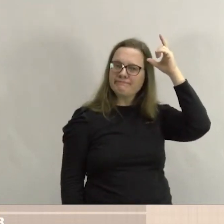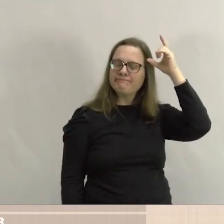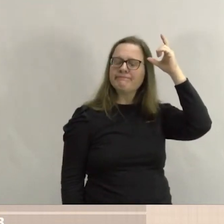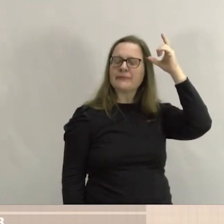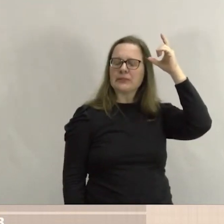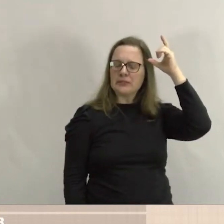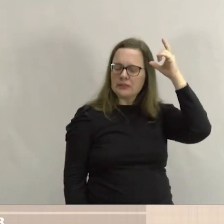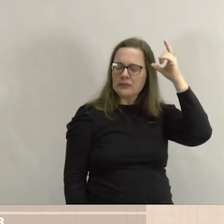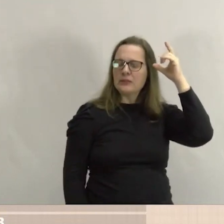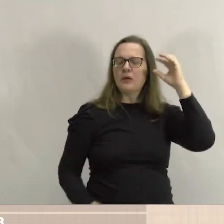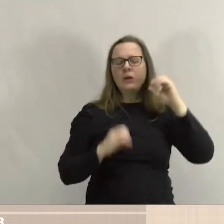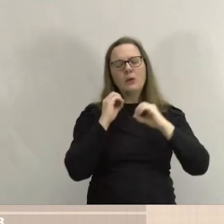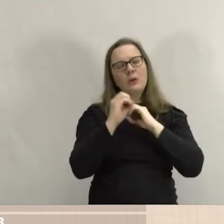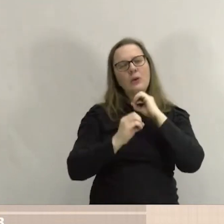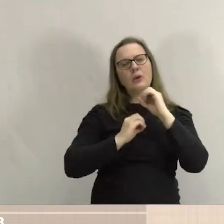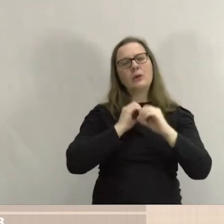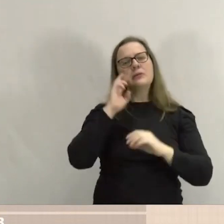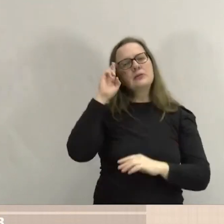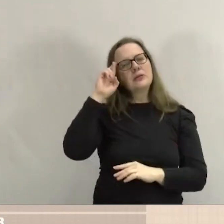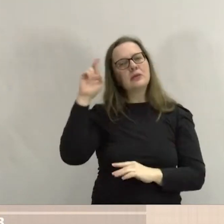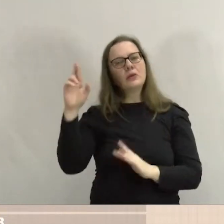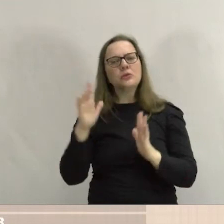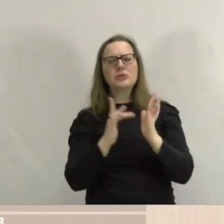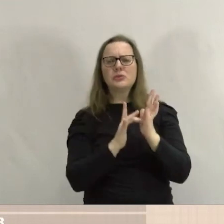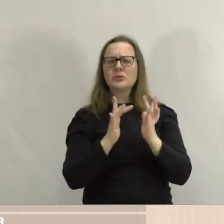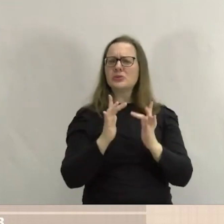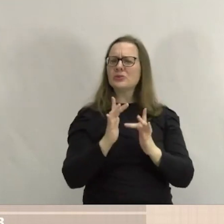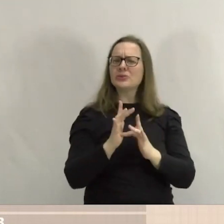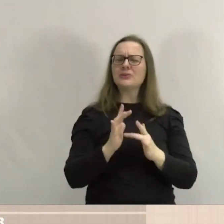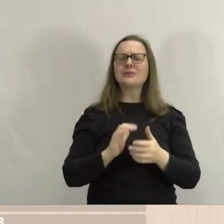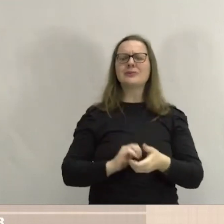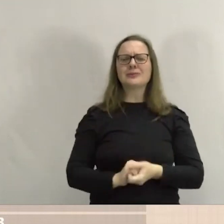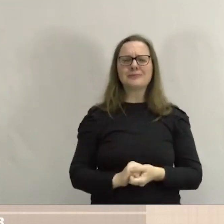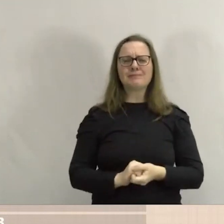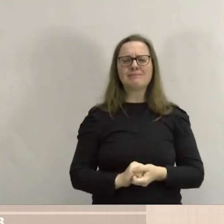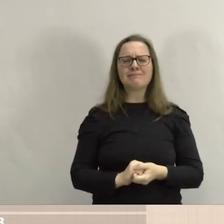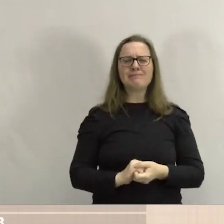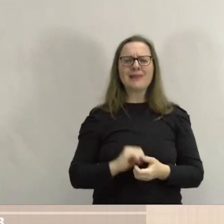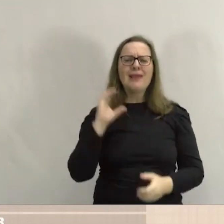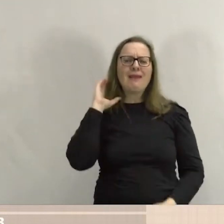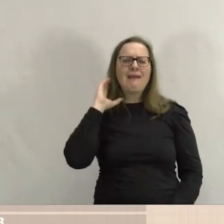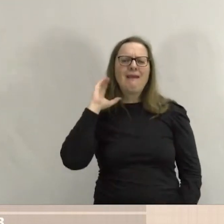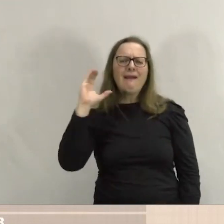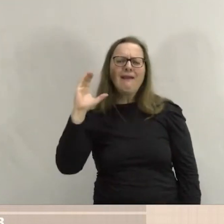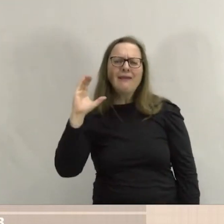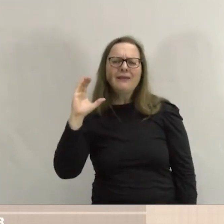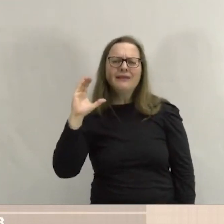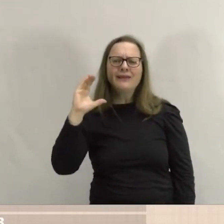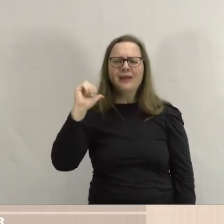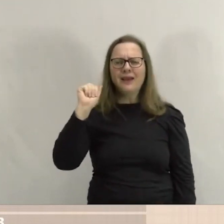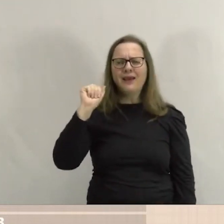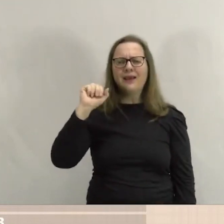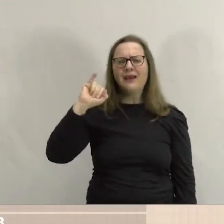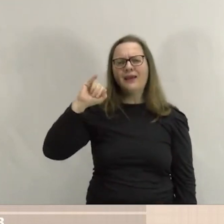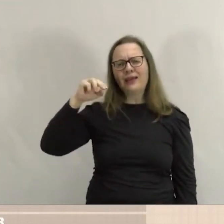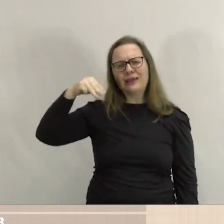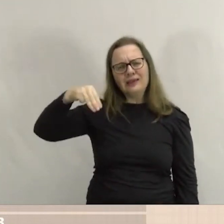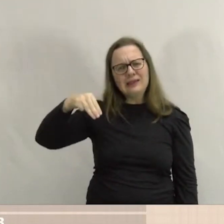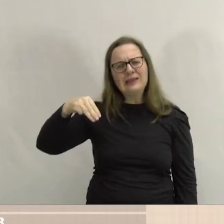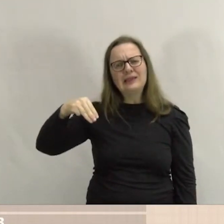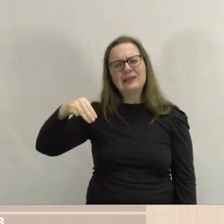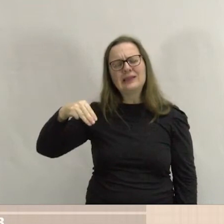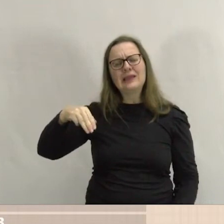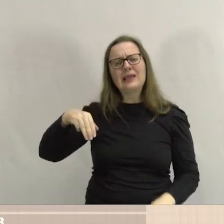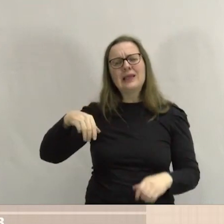Ó Senhor Jesus, Caim, que deveria amar a seu irmão Abel, 1 João